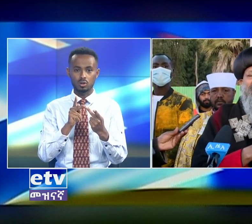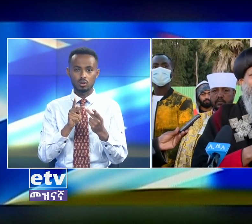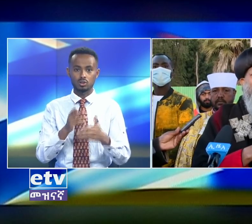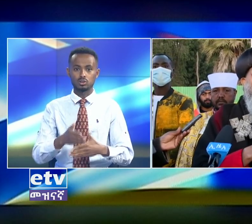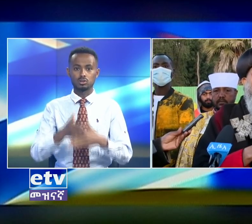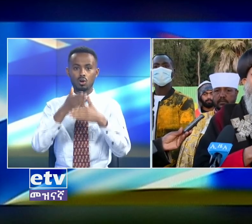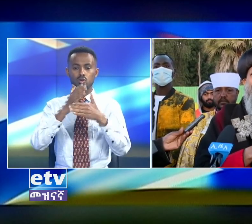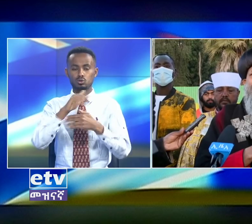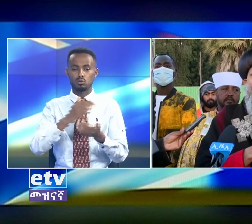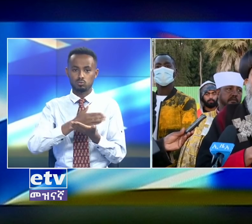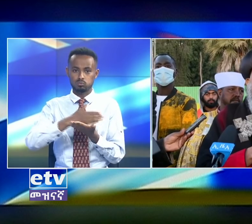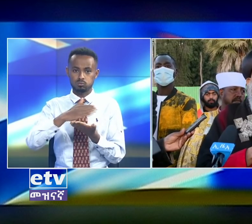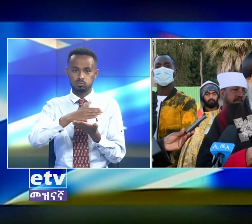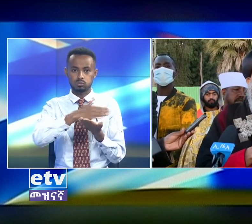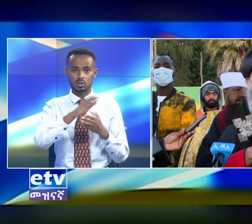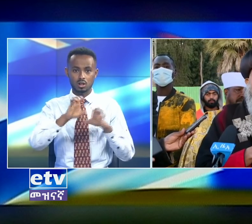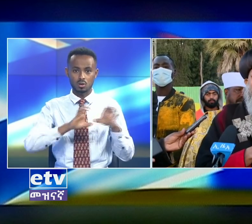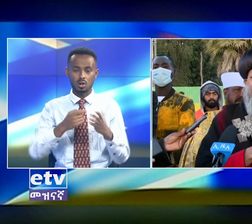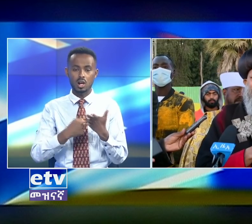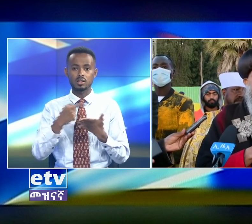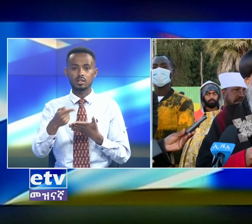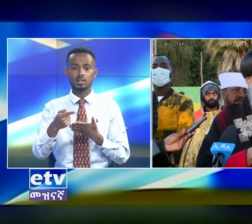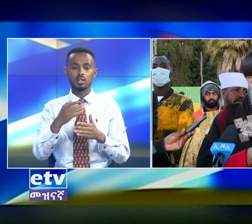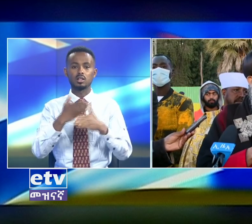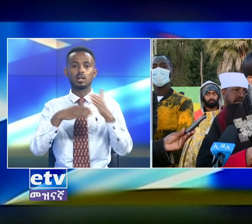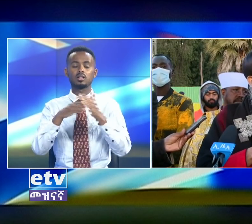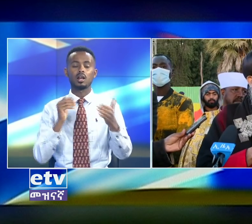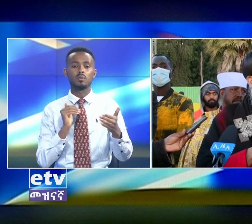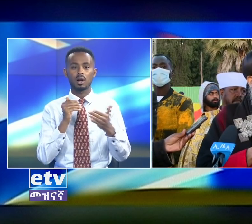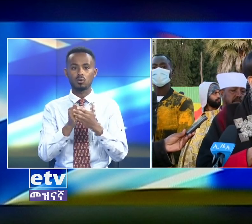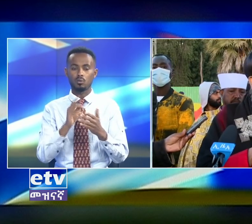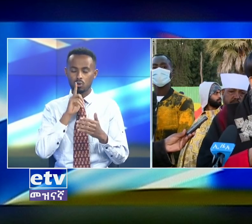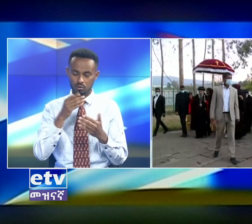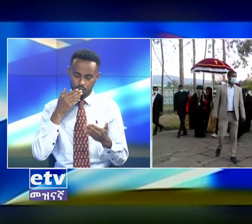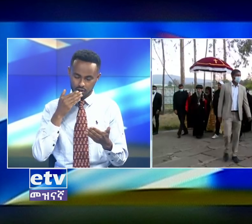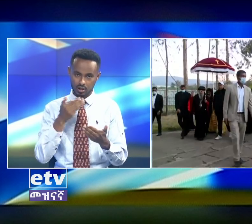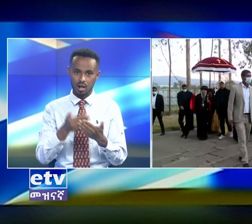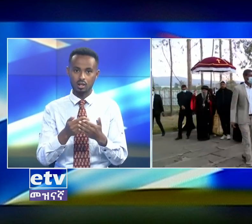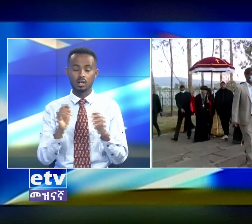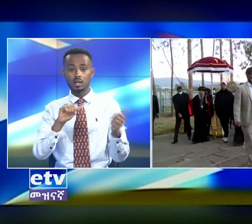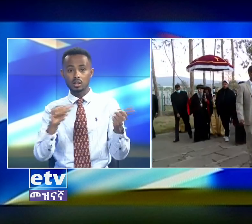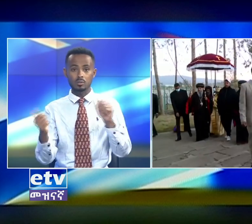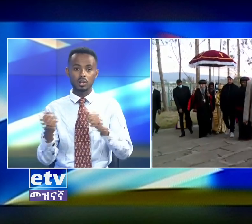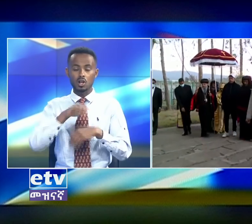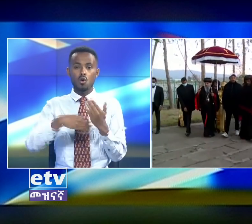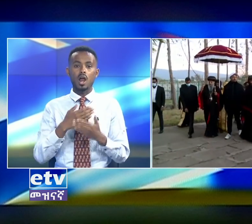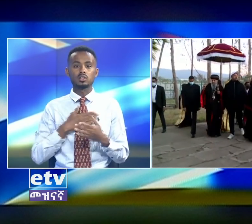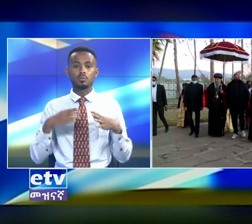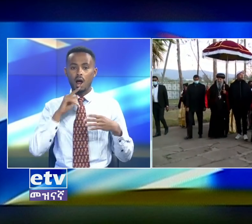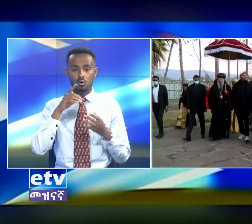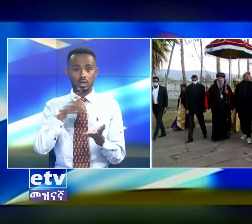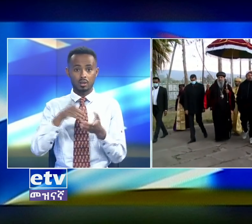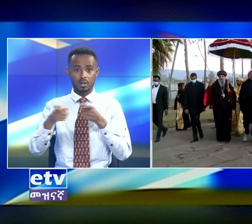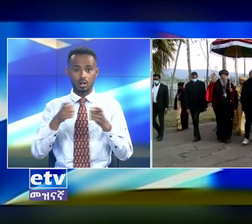ህንፃዎቹ ቢልዲንጎቹ ተነስተው ለዚህ ደረጃ በመብቃቱ በእውነት እናመሰግናለን። ጥምቀት የሁላችንም በዓል ነው ያሉት